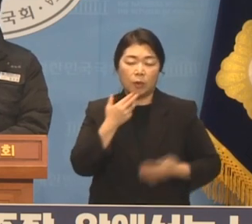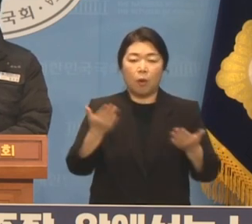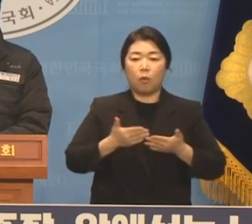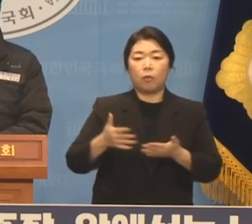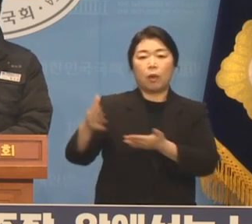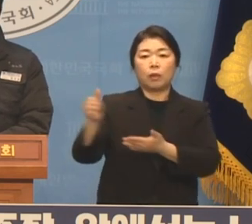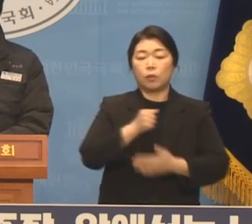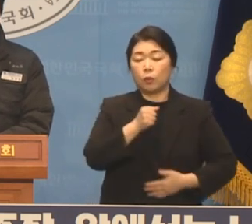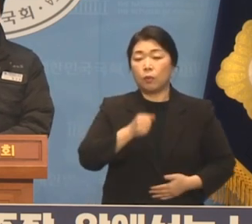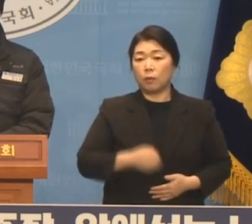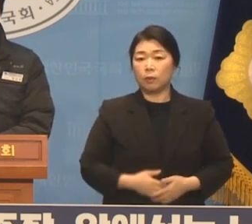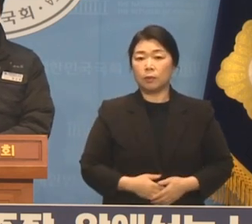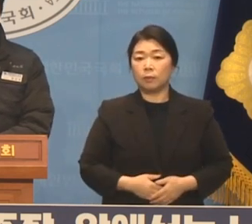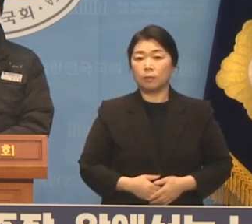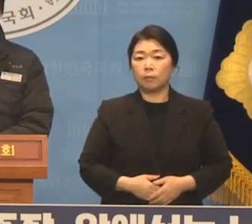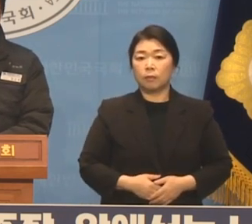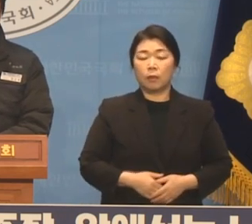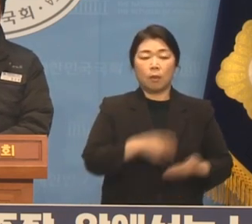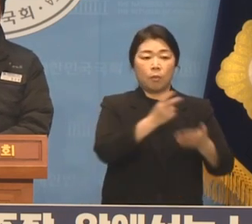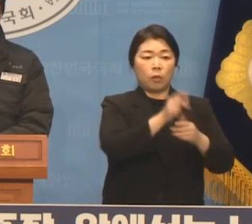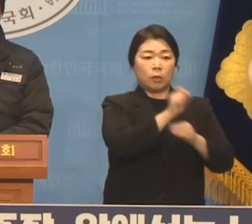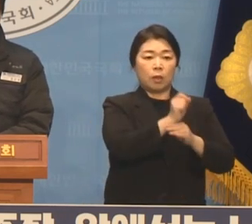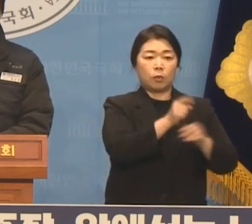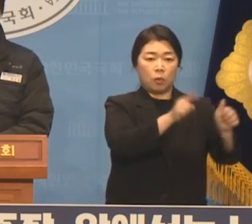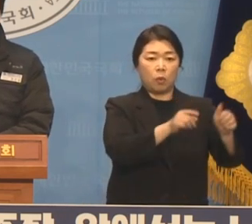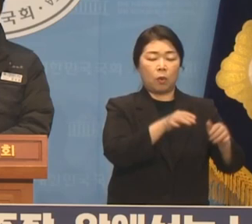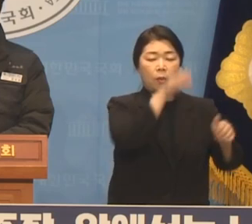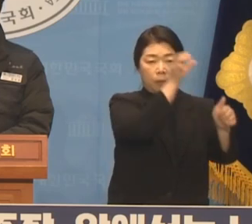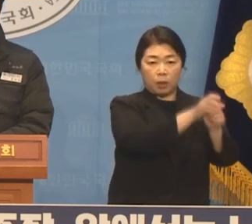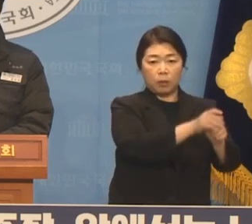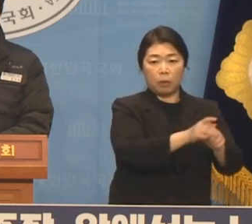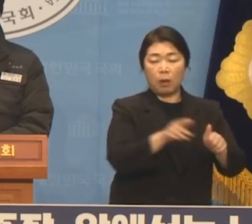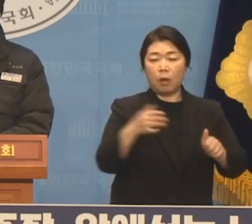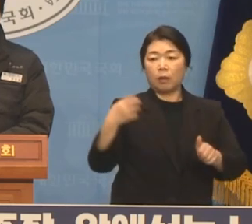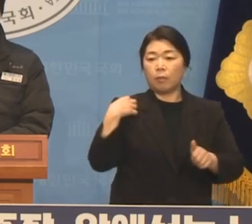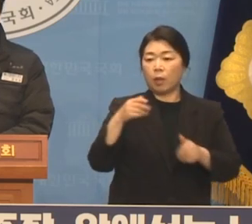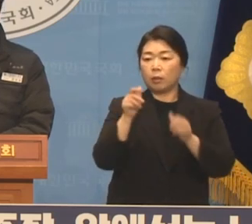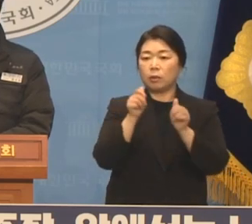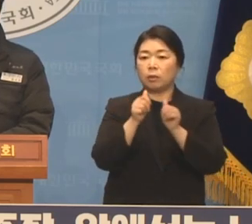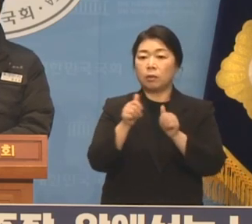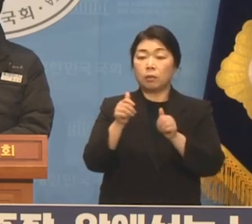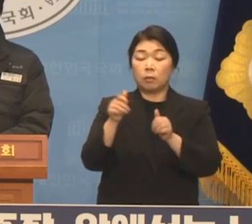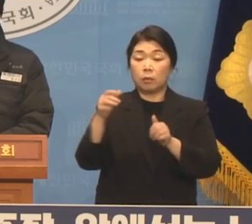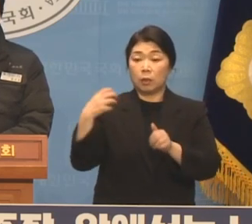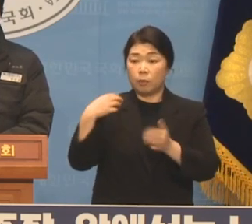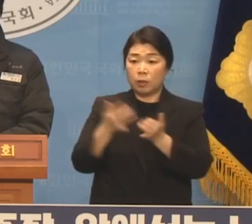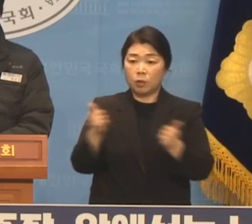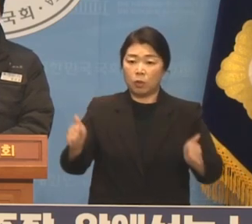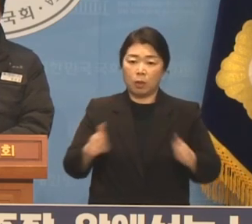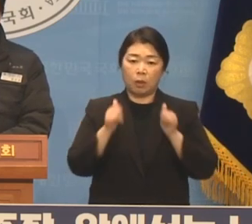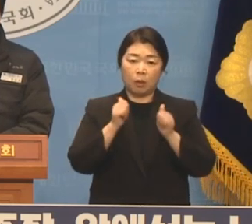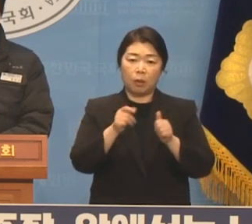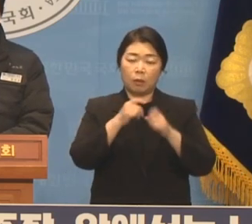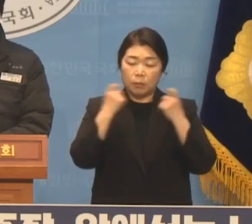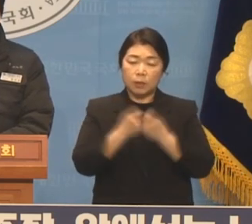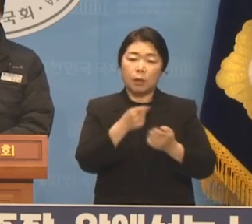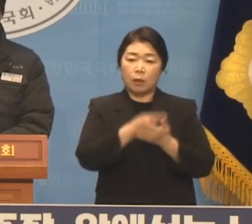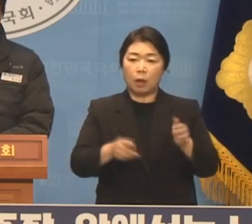가지고 김앤장 법률사무소를 통해 담당 직원에게 민사소송을 진행하고